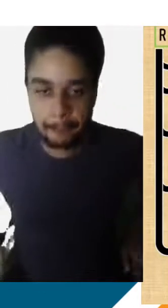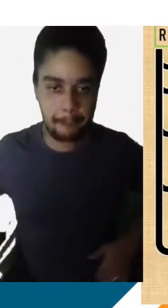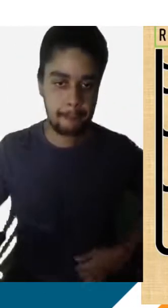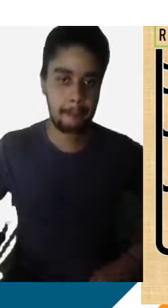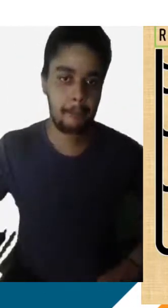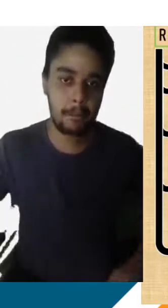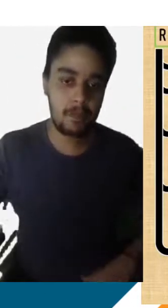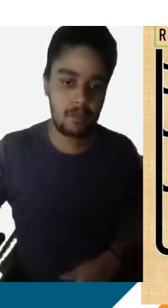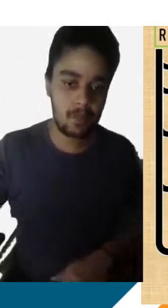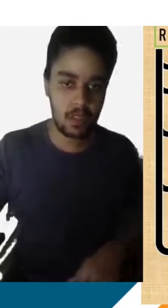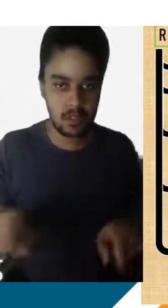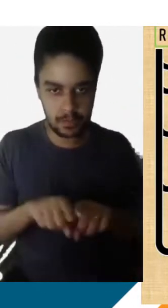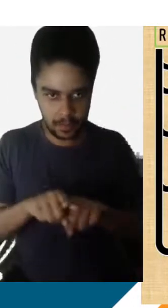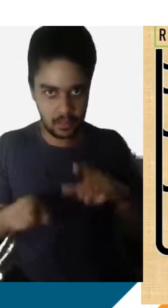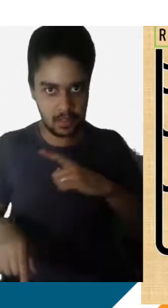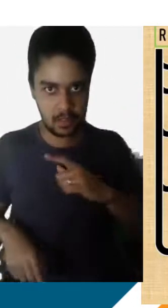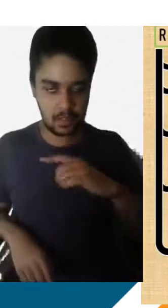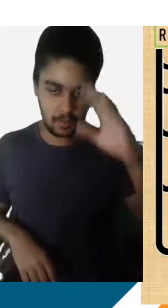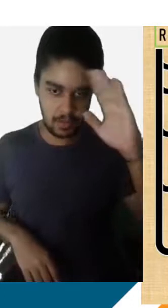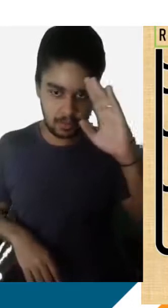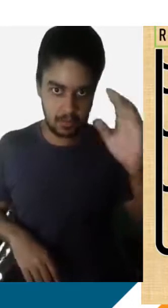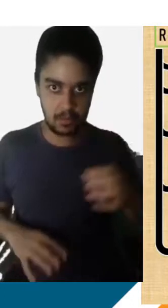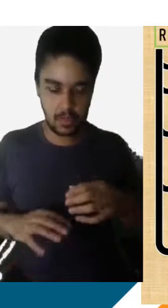relevo brasileiro as principais